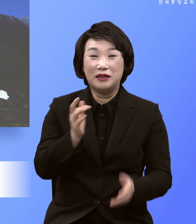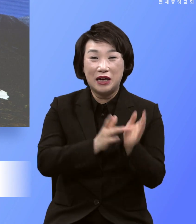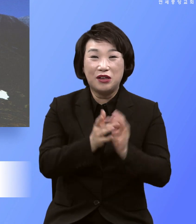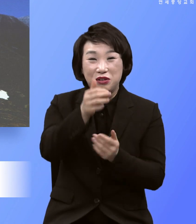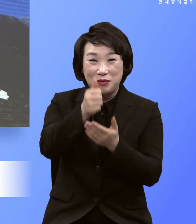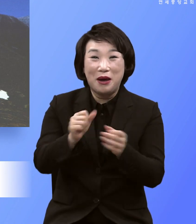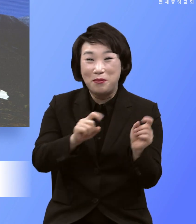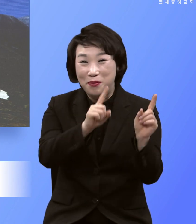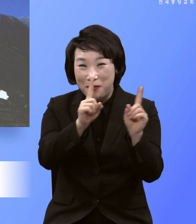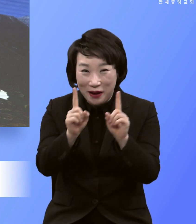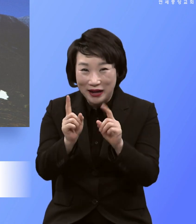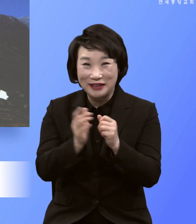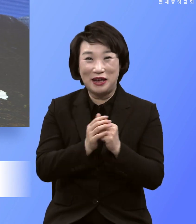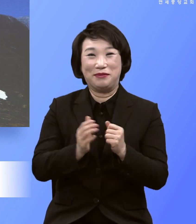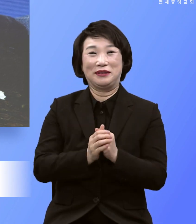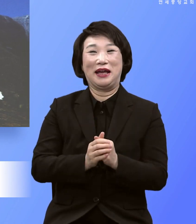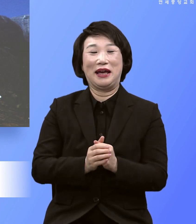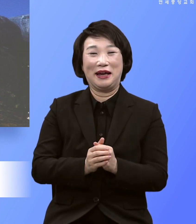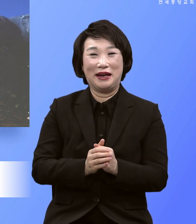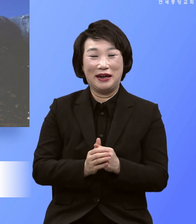예수의 부활하심으로